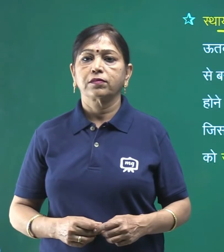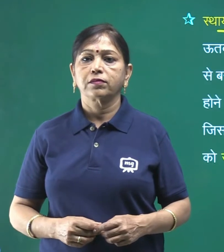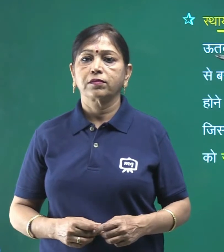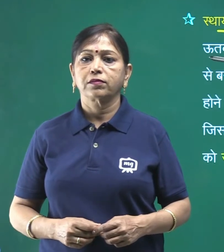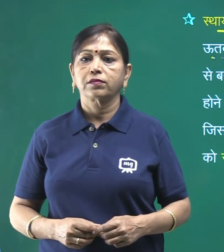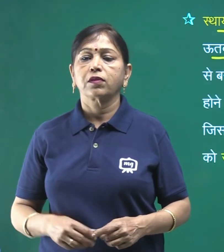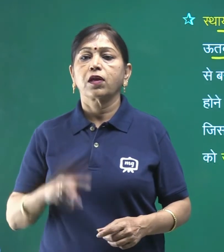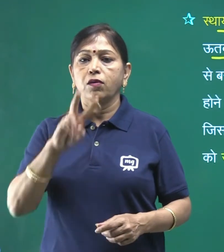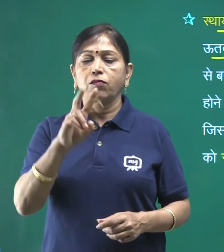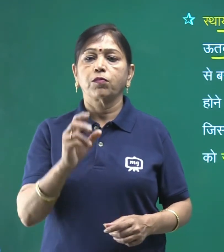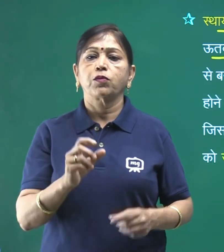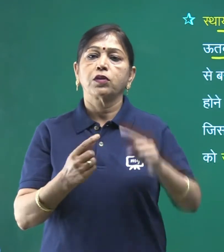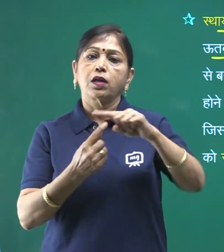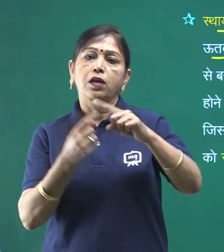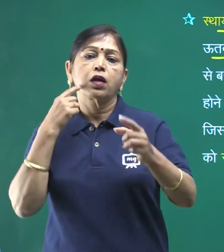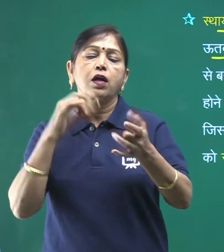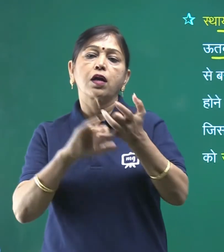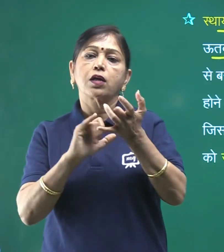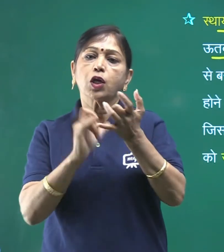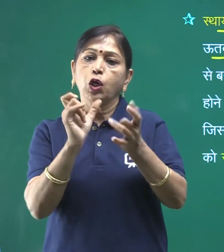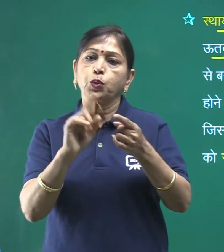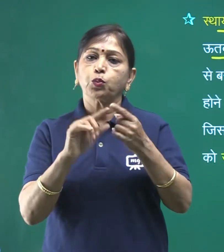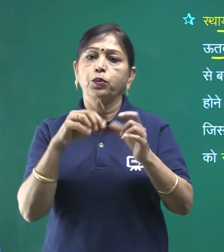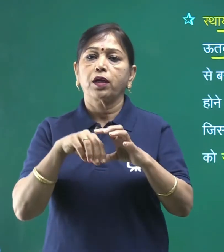विभजोतक उत्तक के